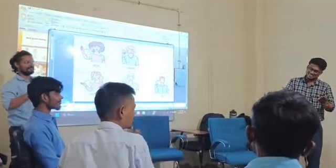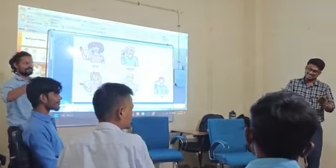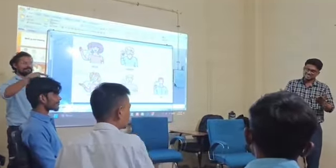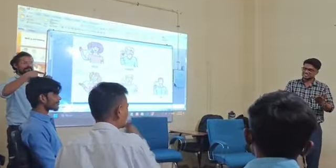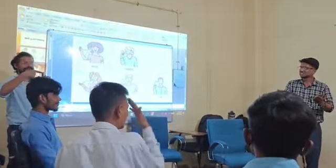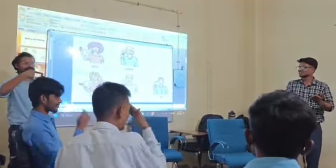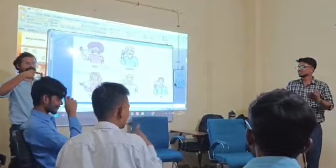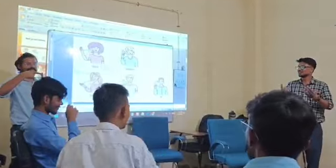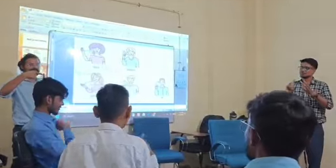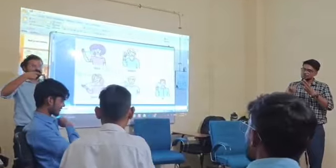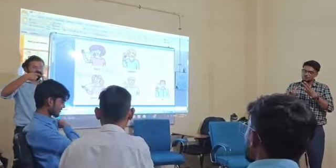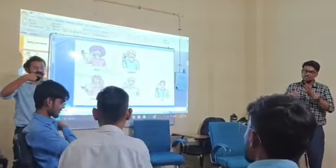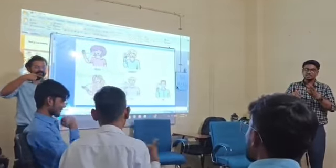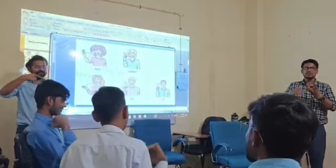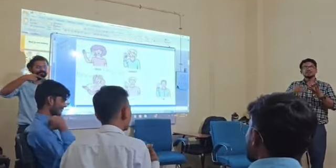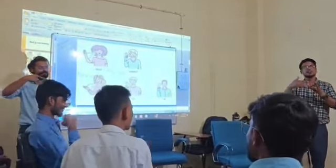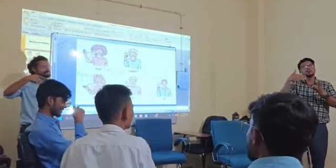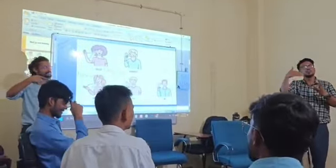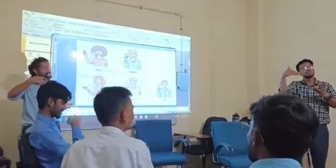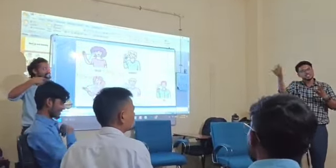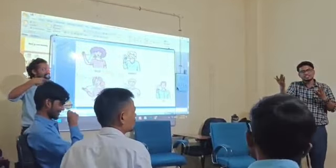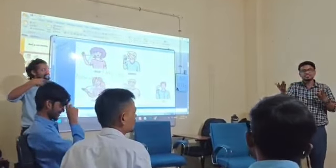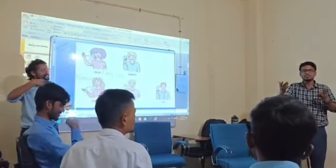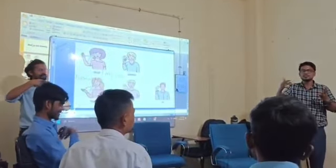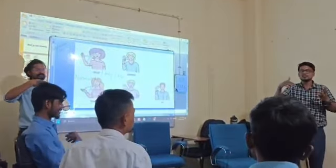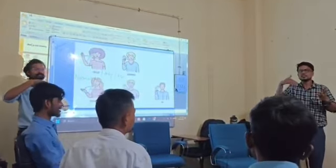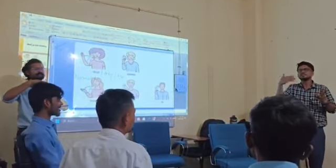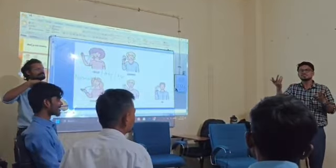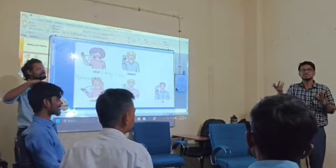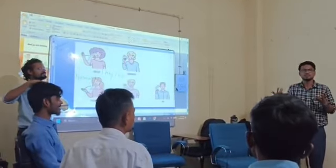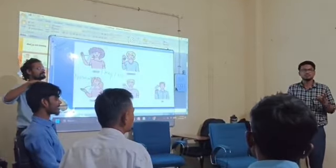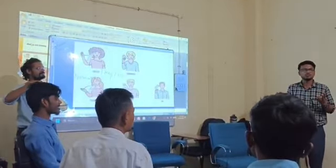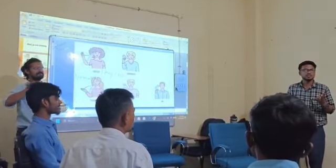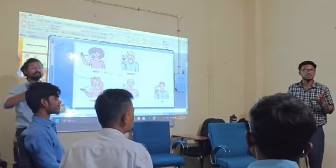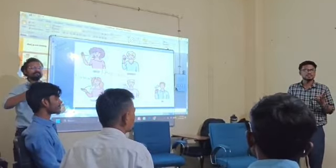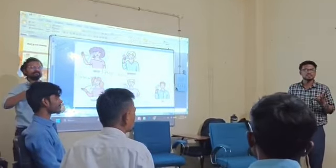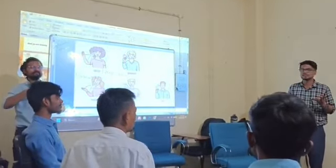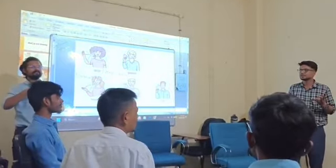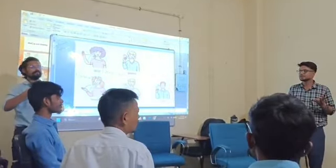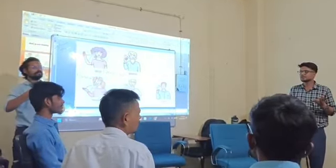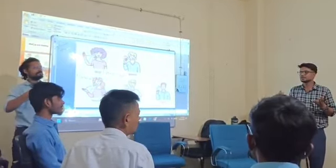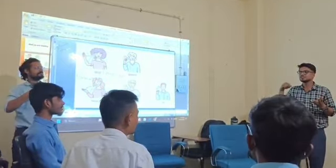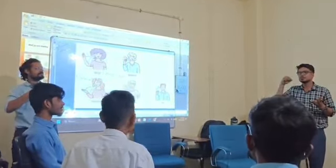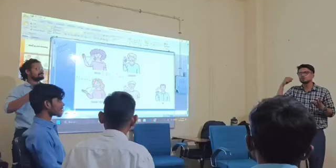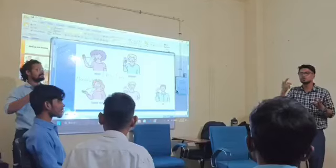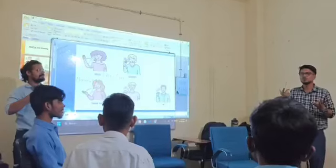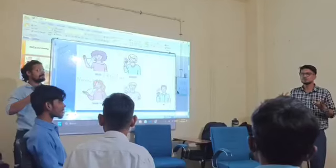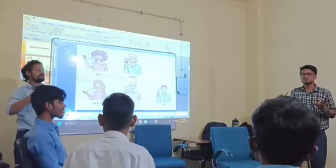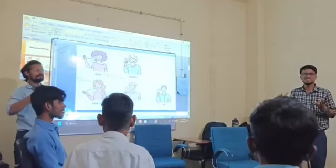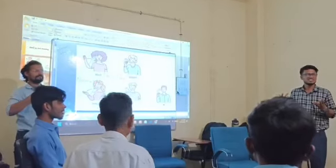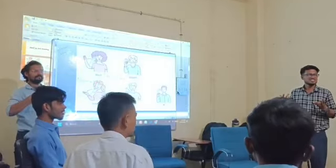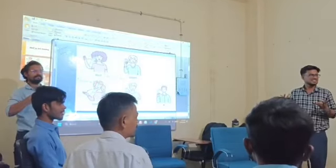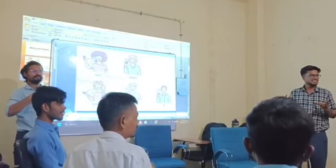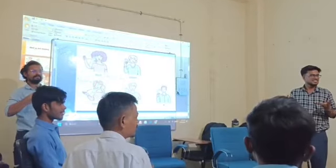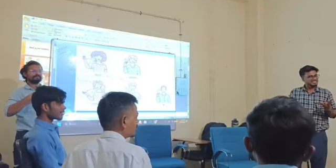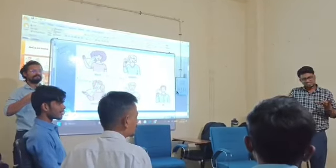ठीक है, वो हो गया। और सिख हैं तो फिर कैसे करेंगे? पंजाबी लोग सत